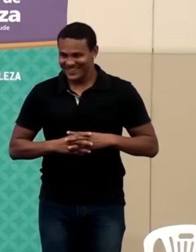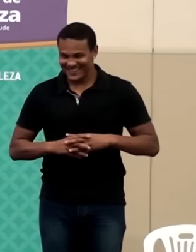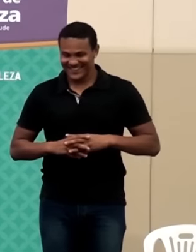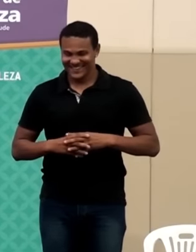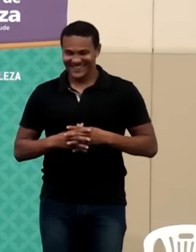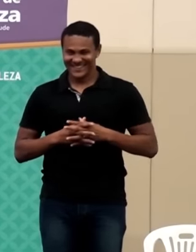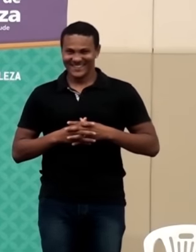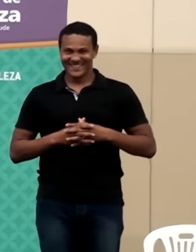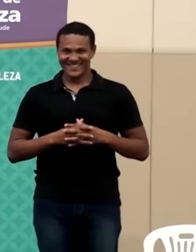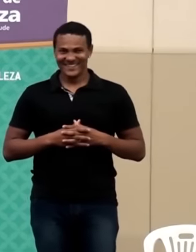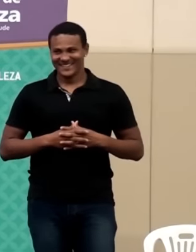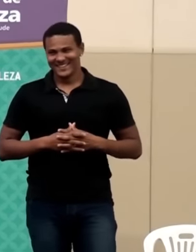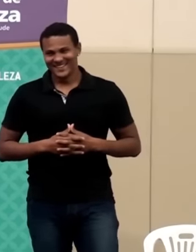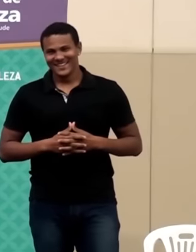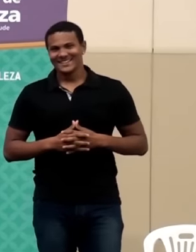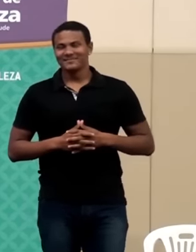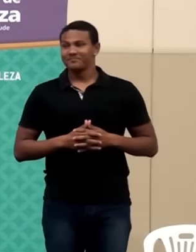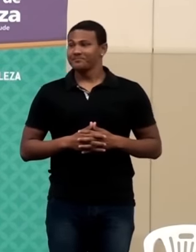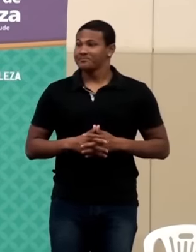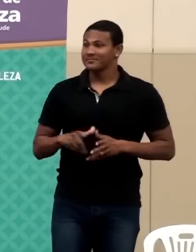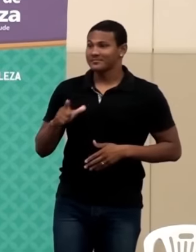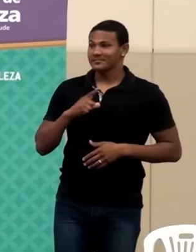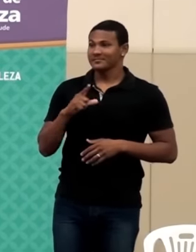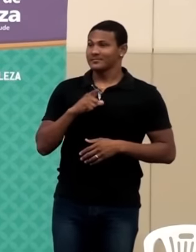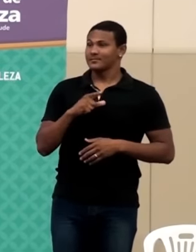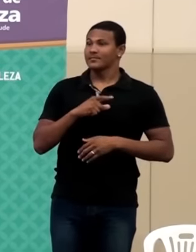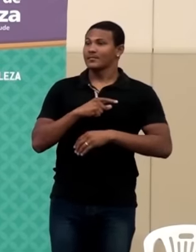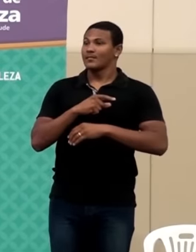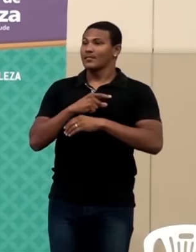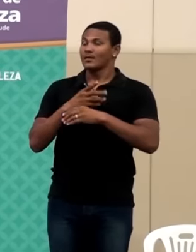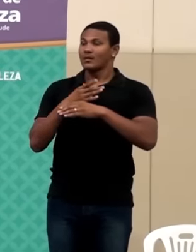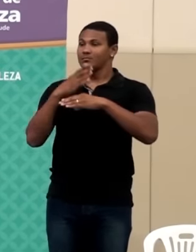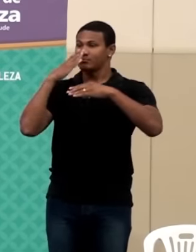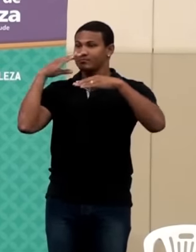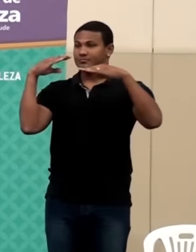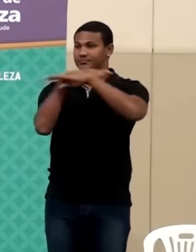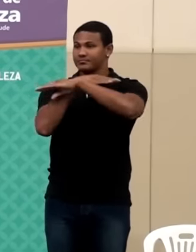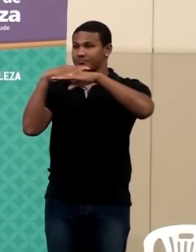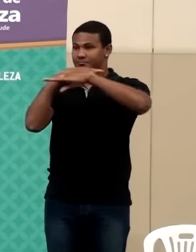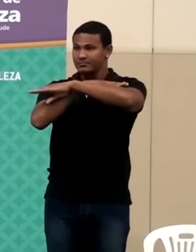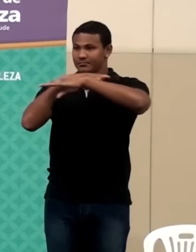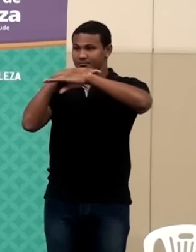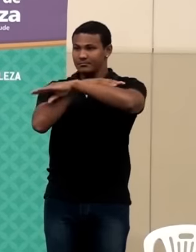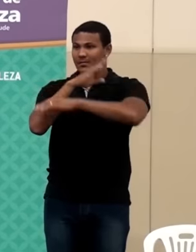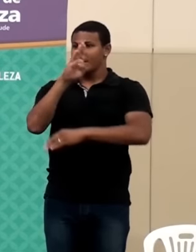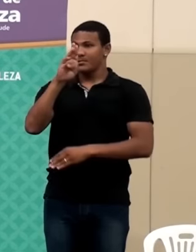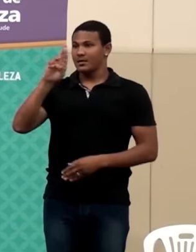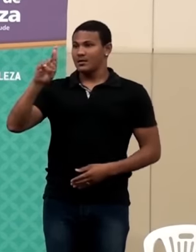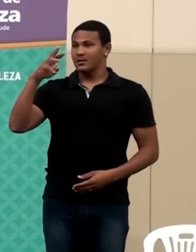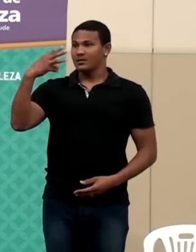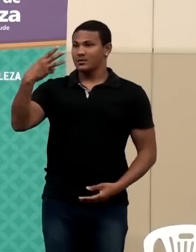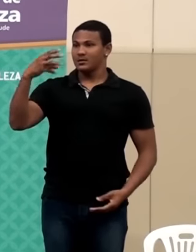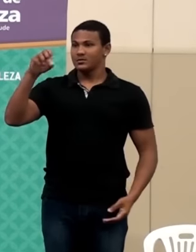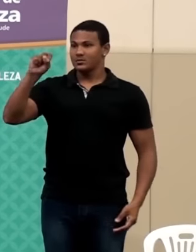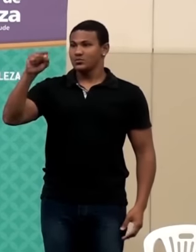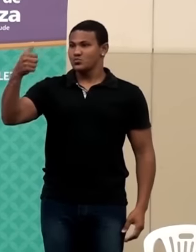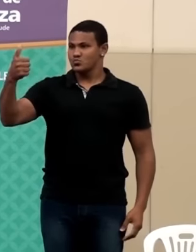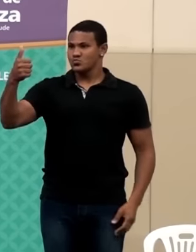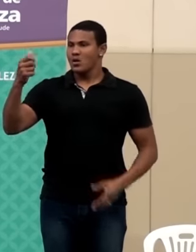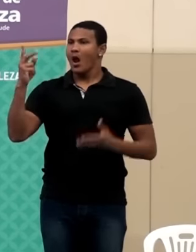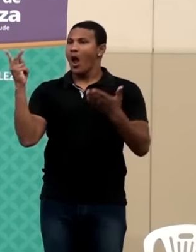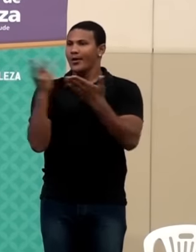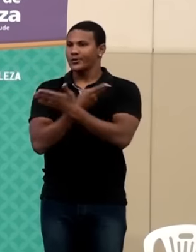Na BR-381, na região central de Minas Gerais, houve um acidente com uma carreta que